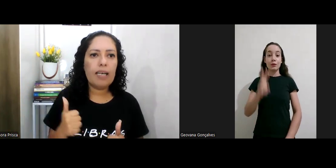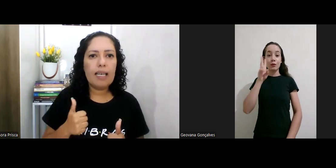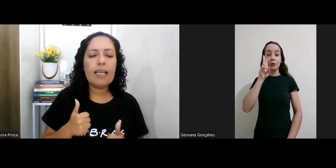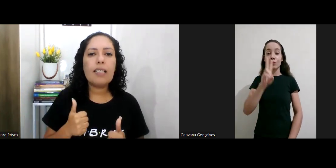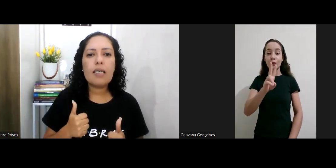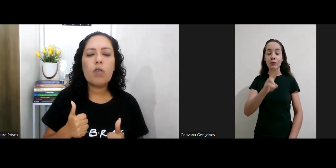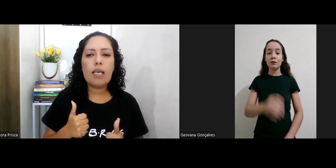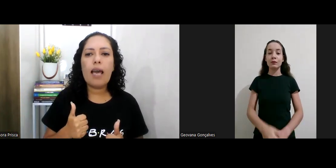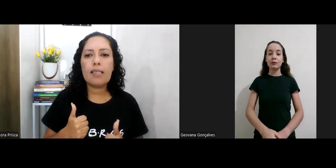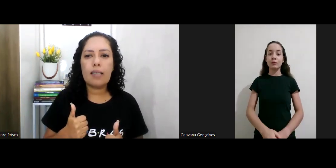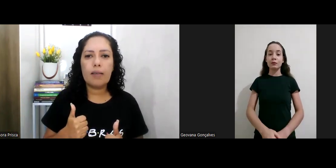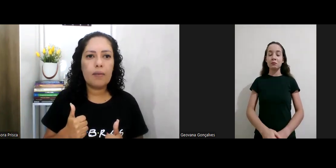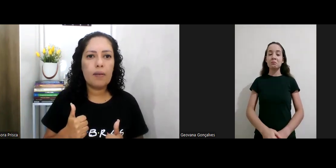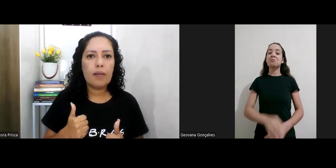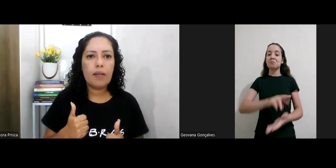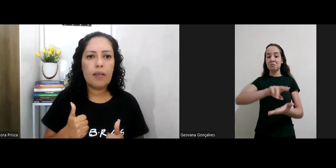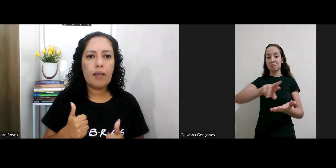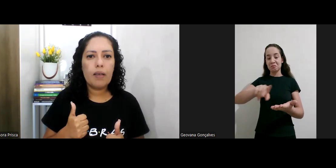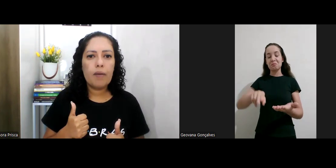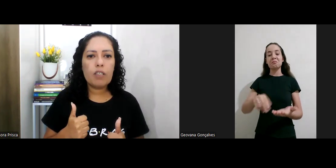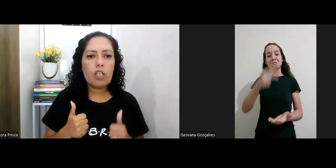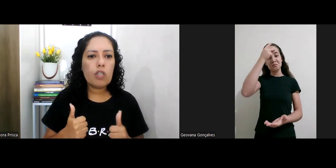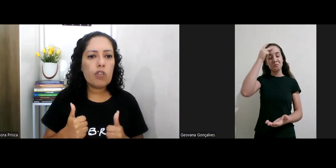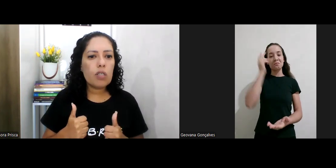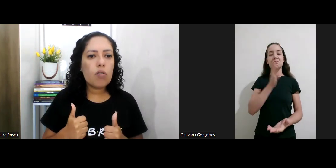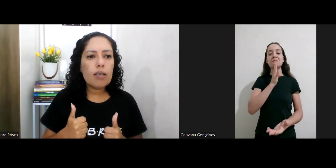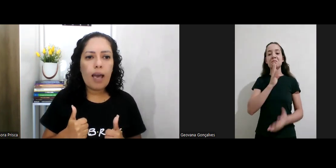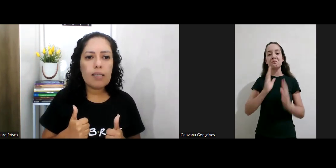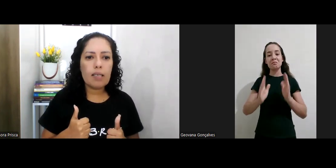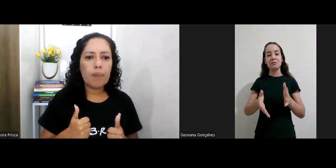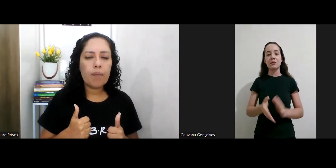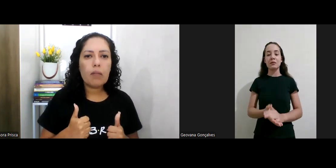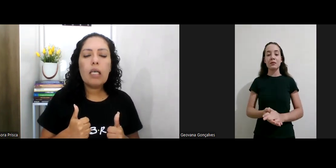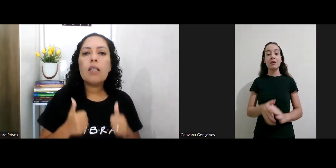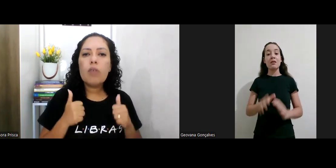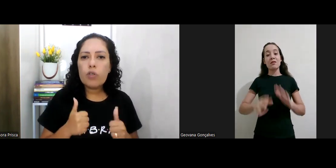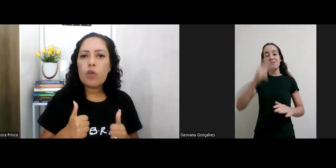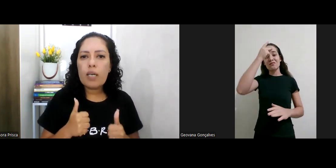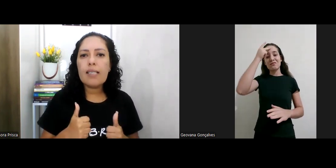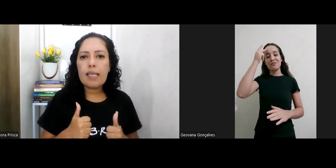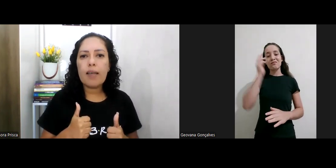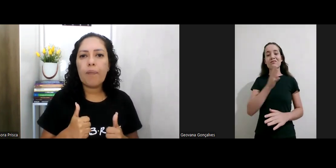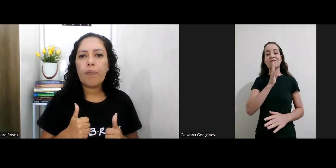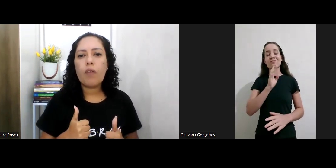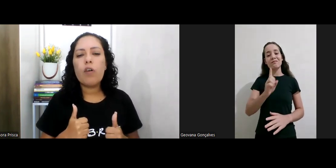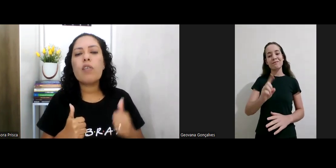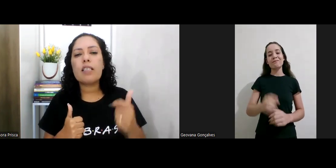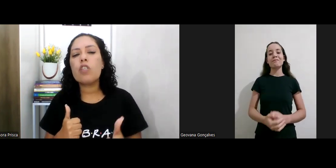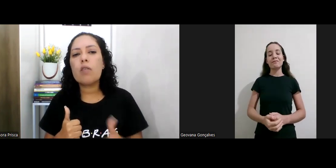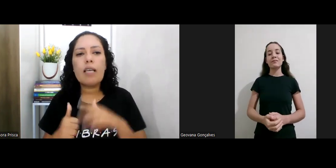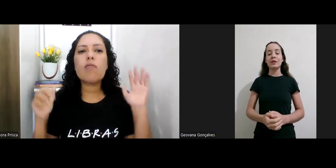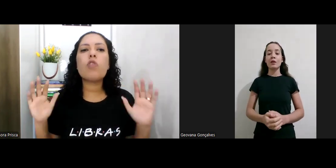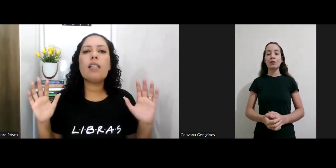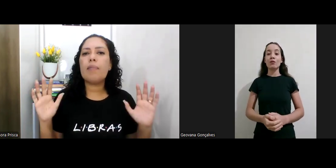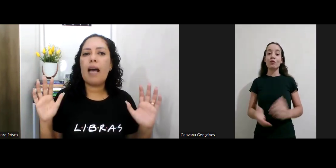Ó, tem uma galera aqui que conhece, mas tem gente que não conhece. Então vamos conhecer? E você